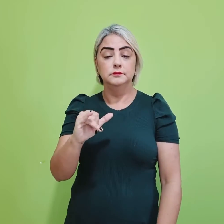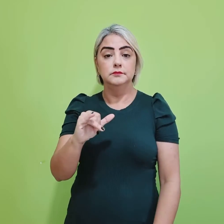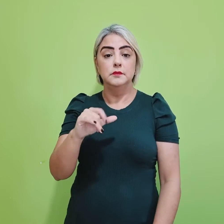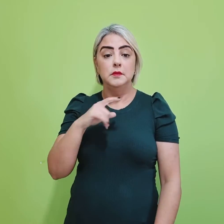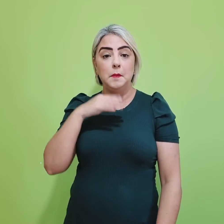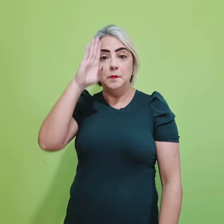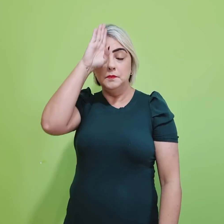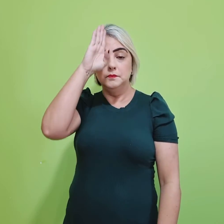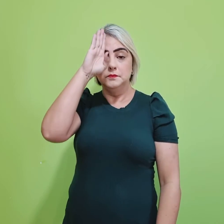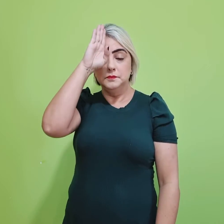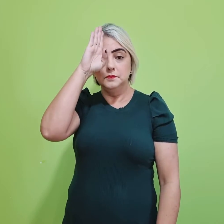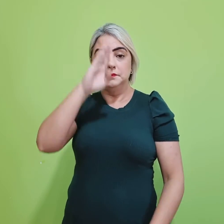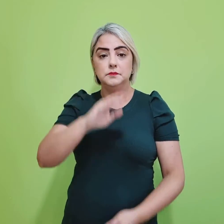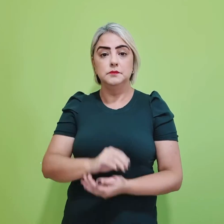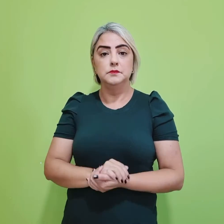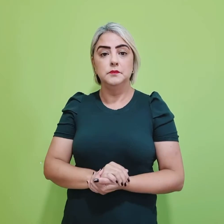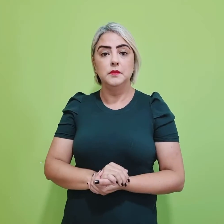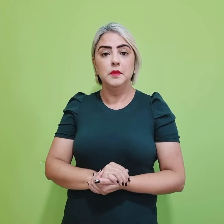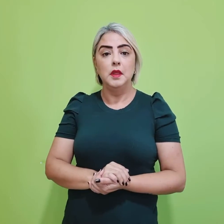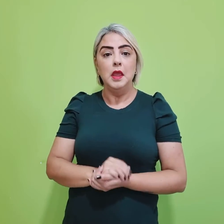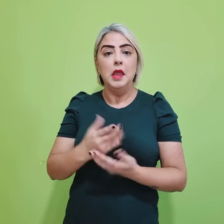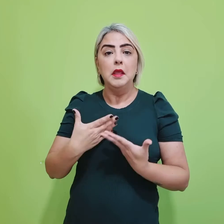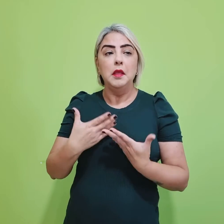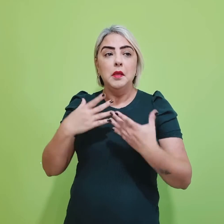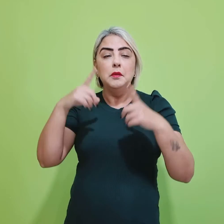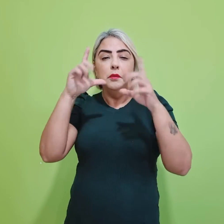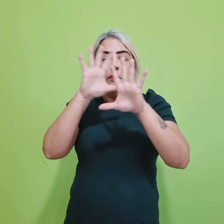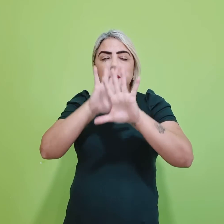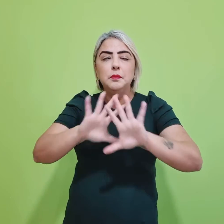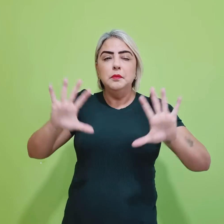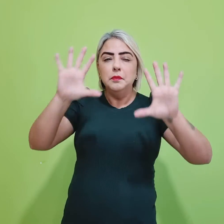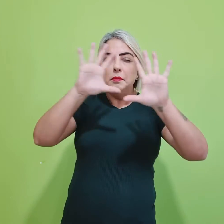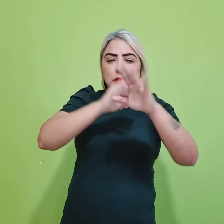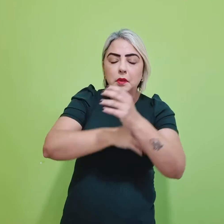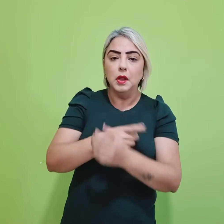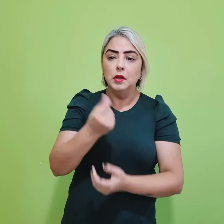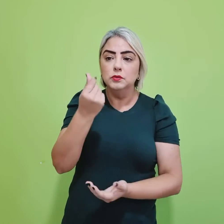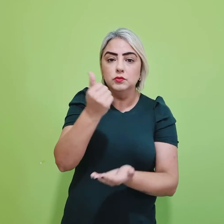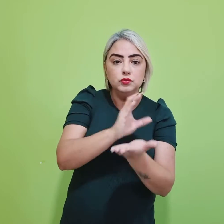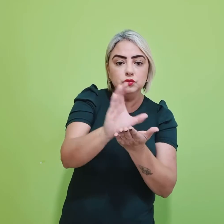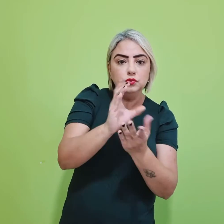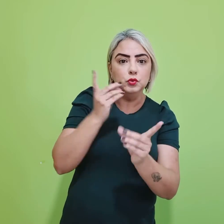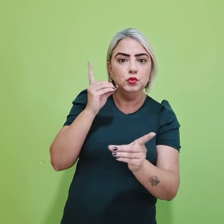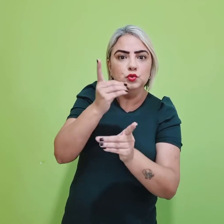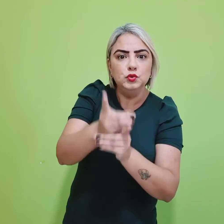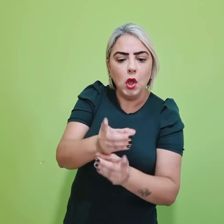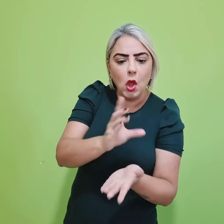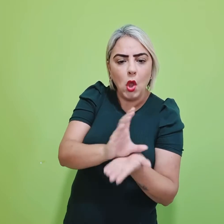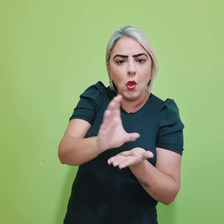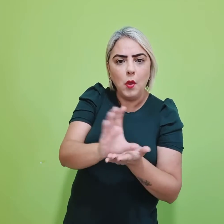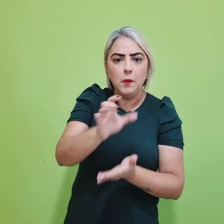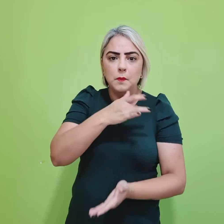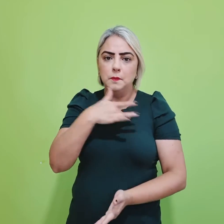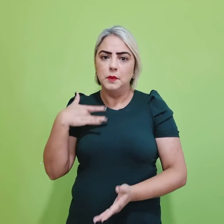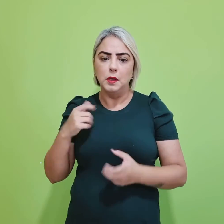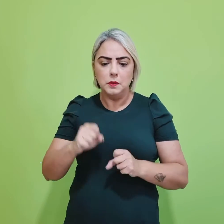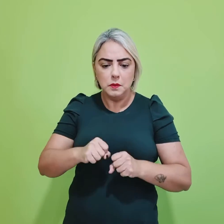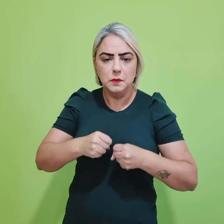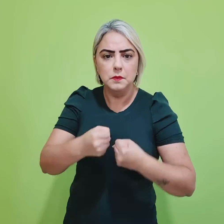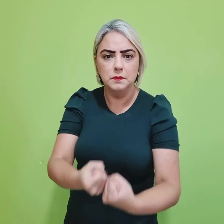e, principalmente, anuviar o destino do dinheiro público da saúde e do combate